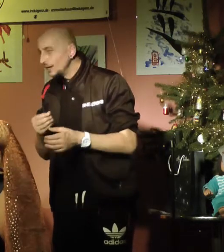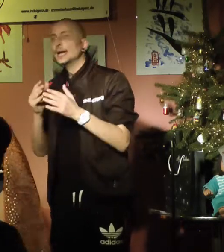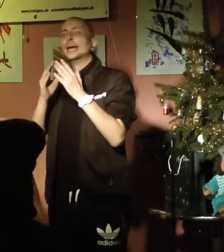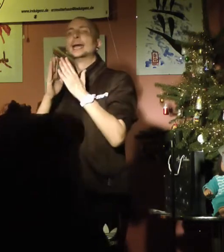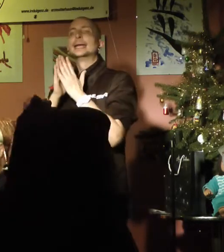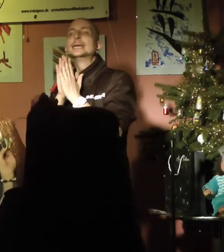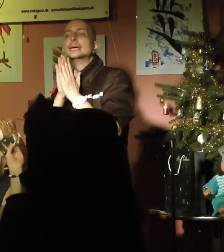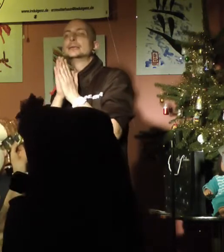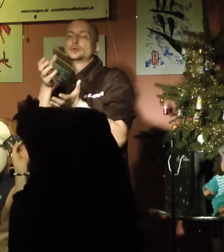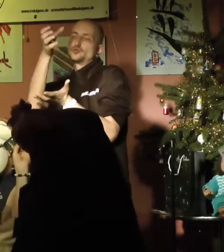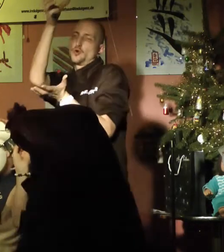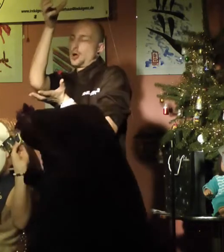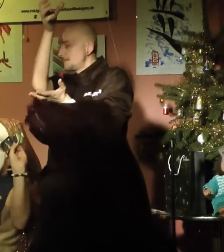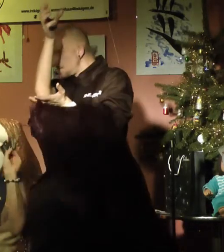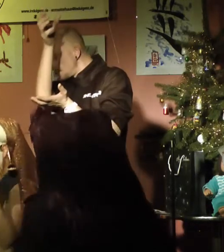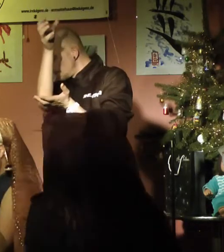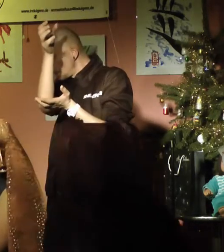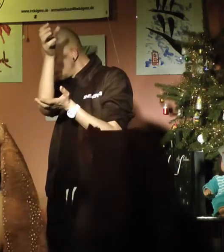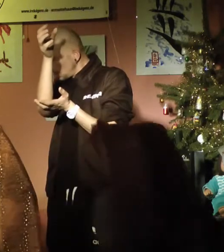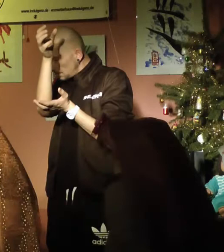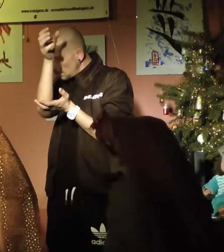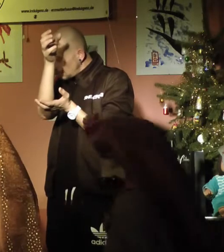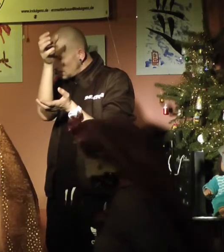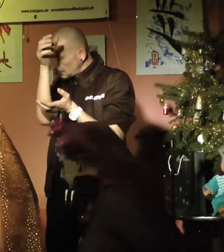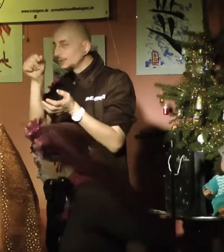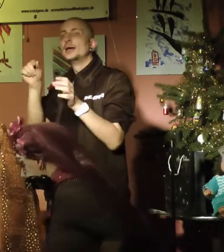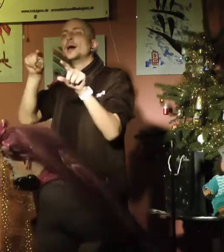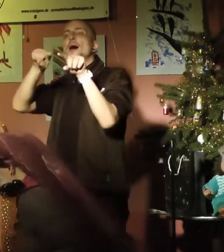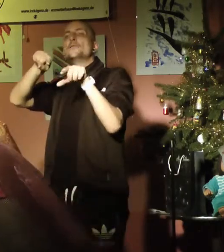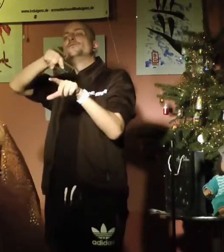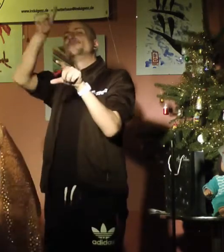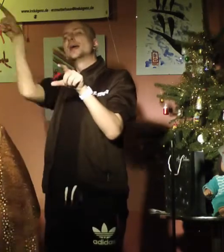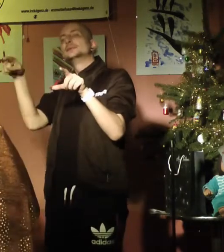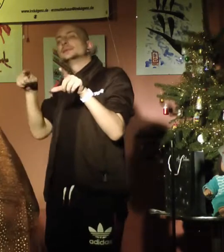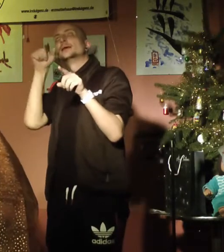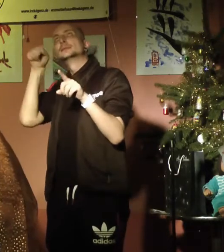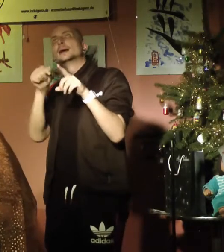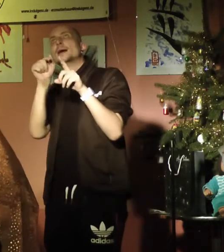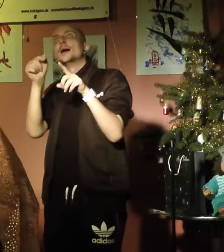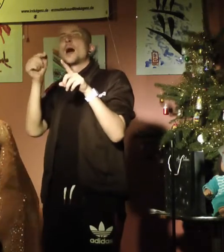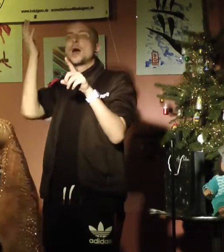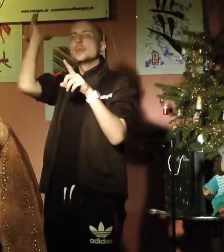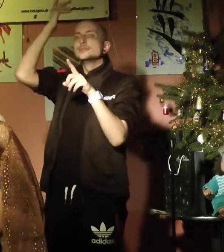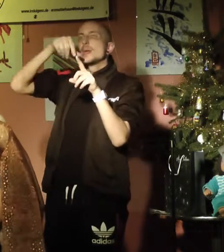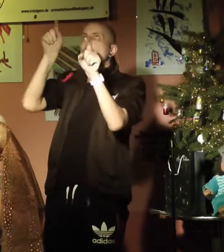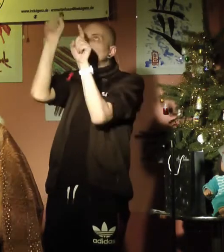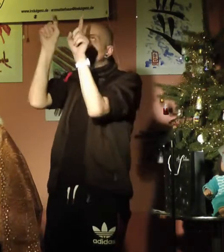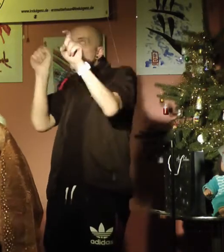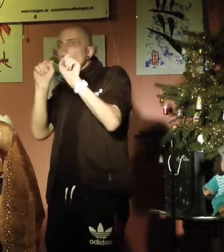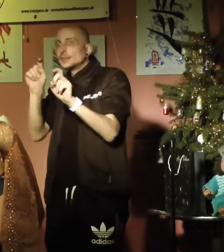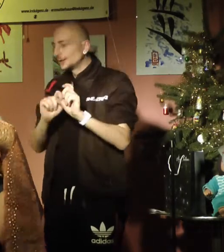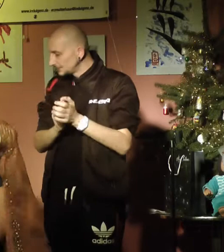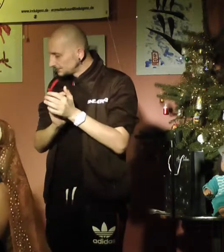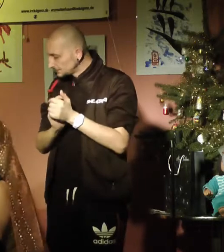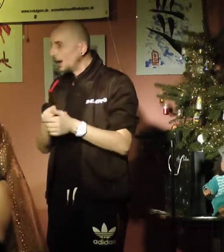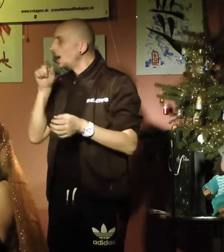ein Kirchturm und ein Fenster in eine sternenklare Nacht. Kann man irgendwie als Untersetzer nehmen für seine Schnapsgläser oder so. Ich meine, du trinkst ja gerne